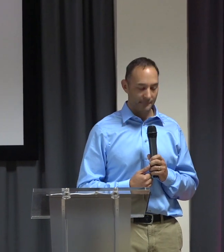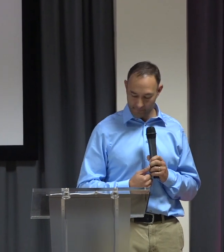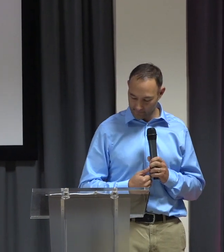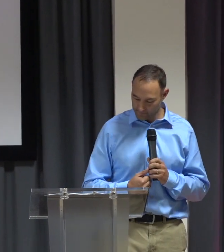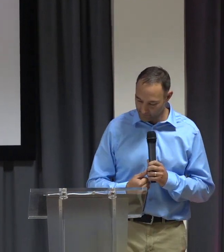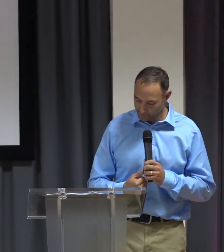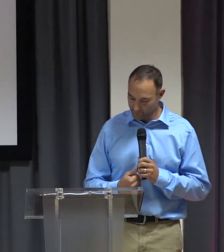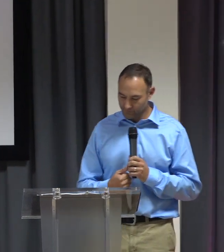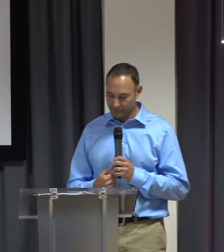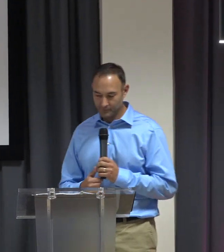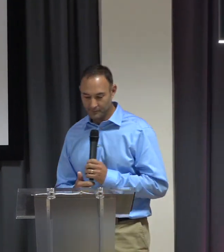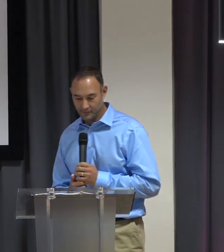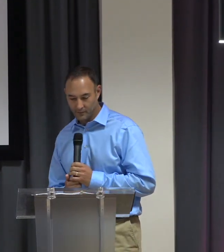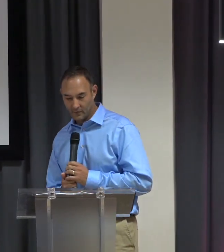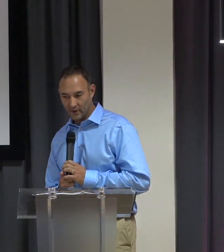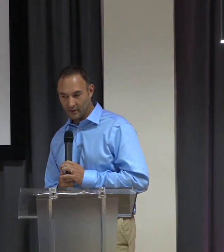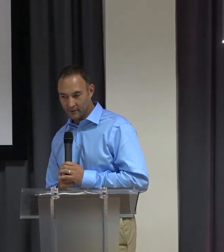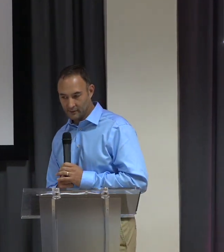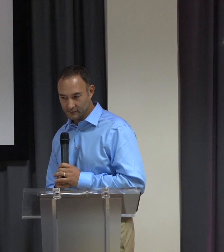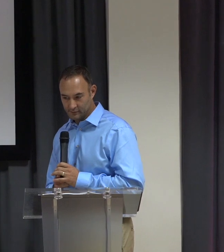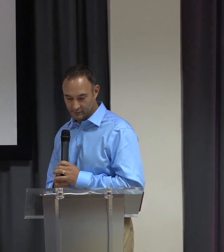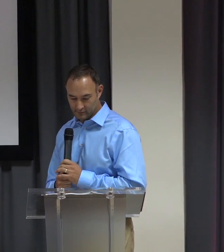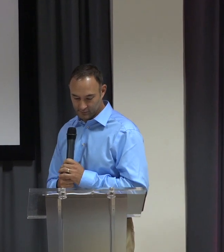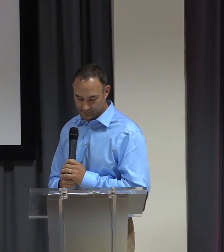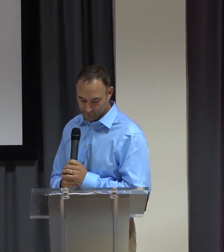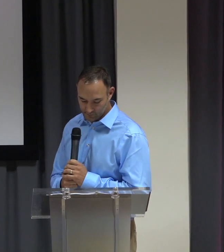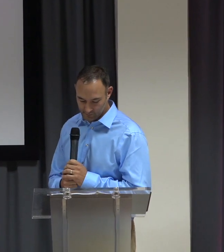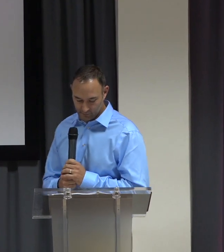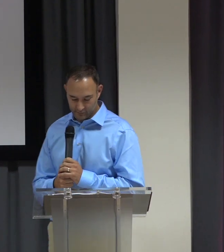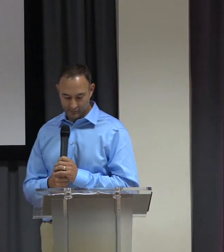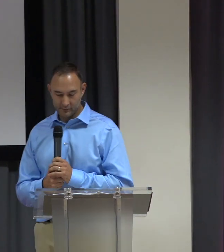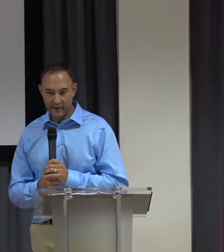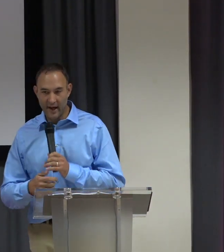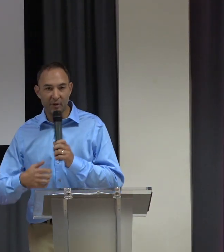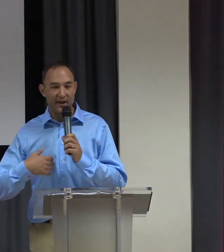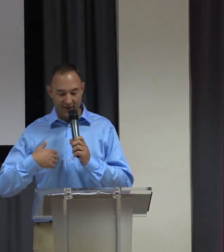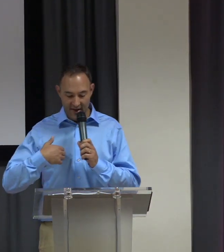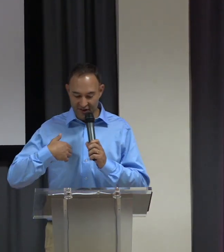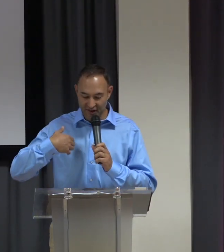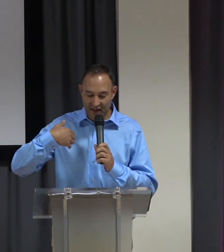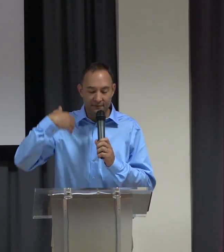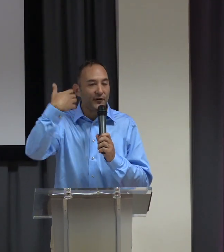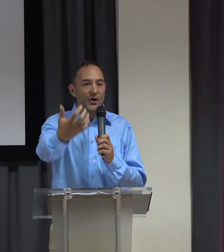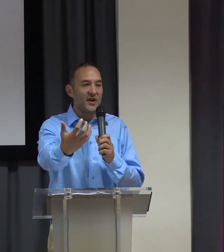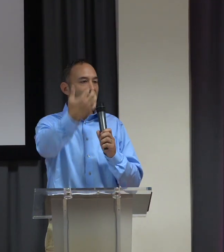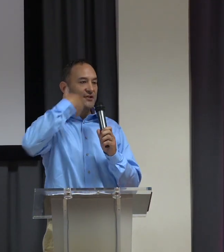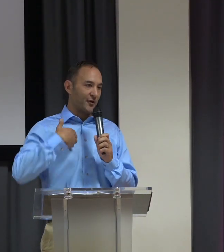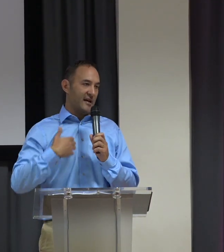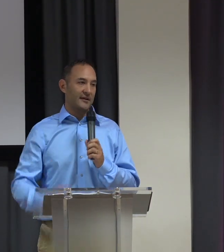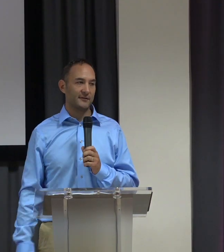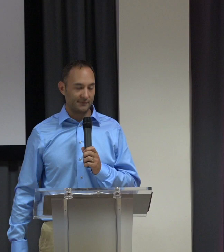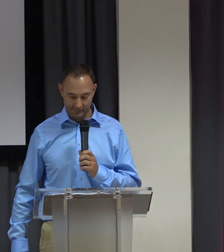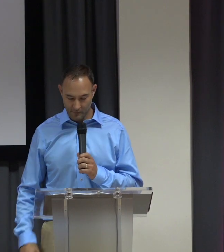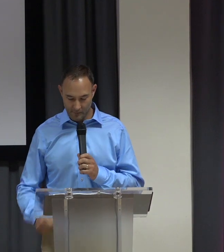sont vraiment reliés à ma crainte de Dieu. And I believe it's the same for you as it is for